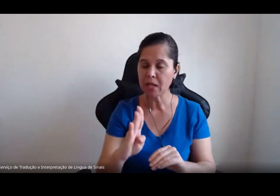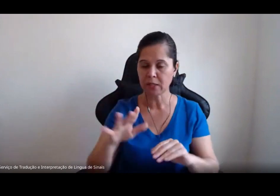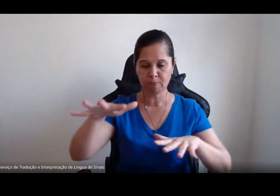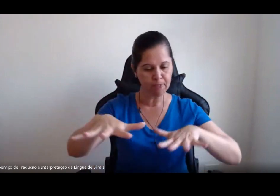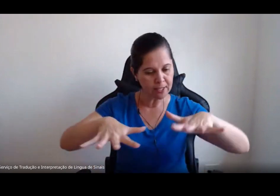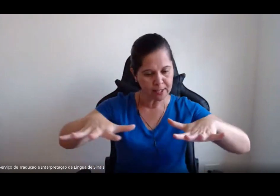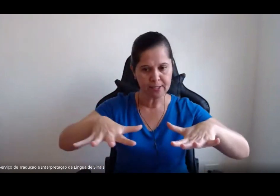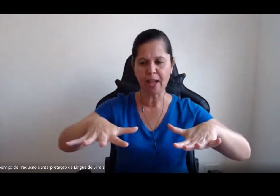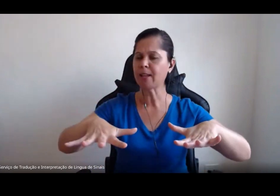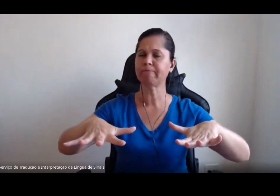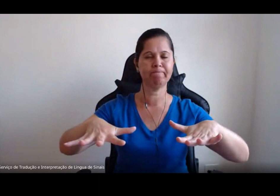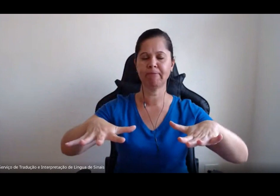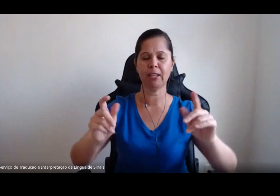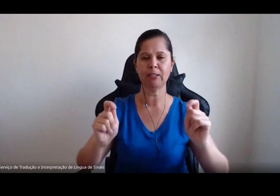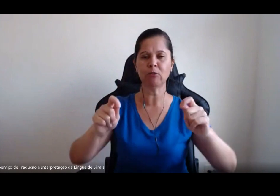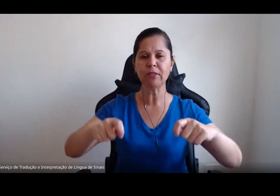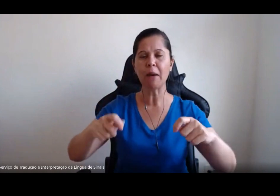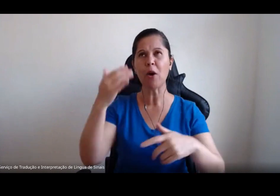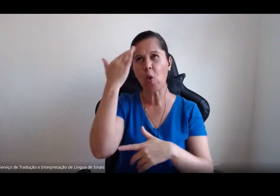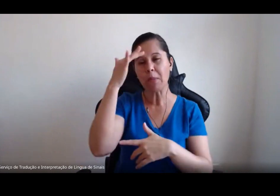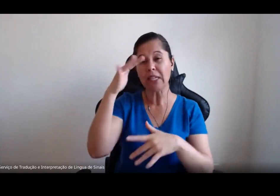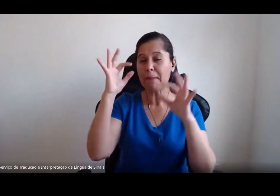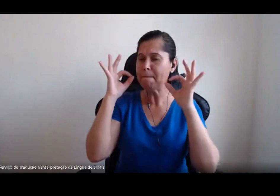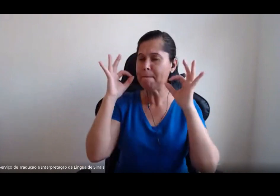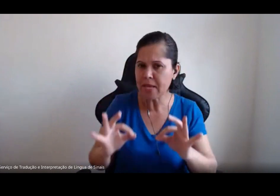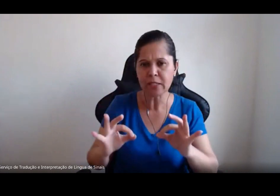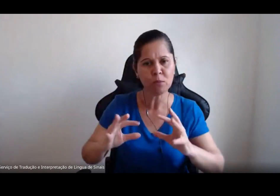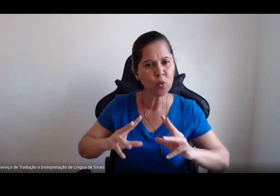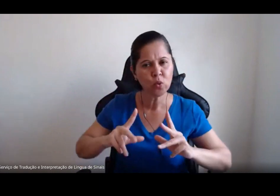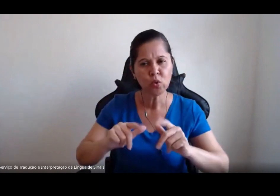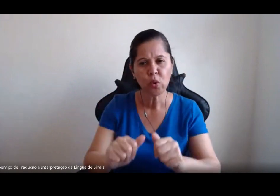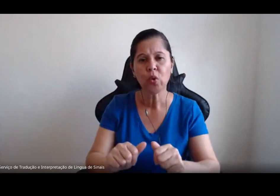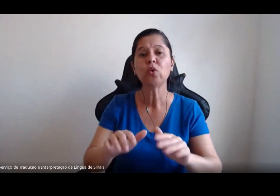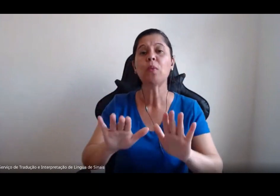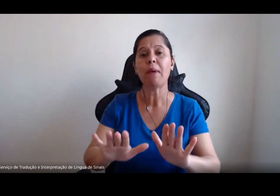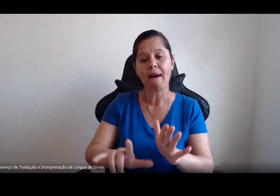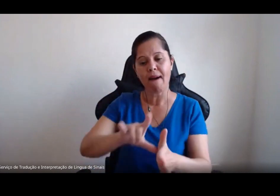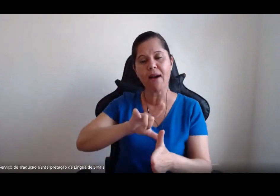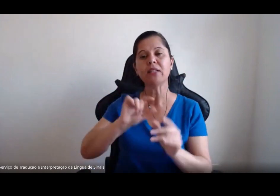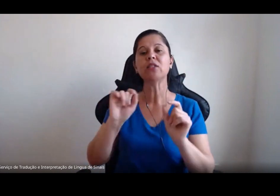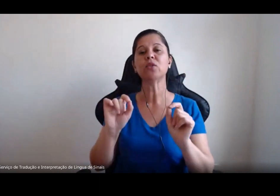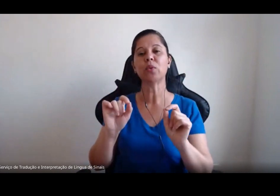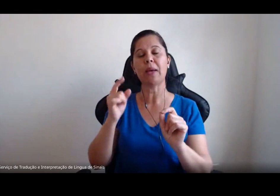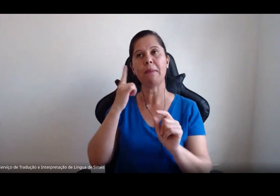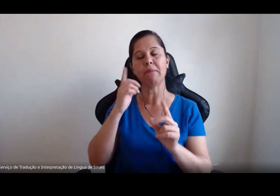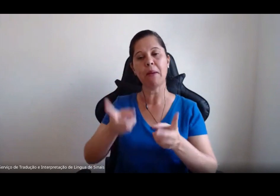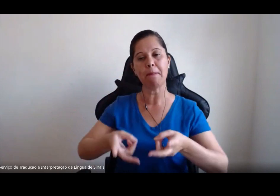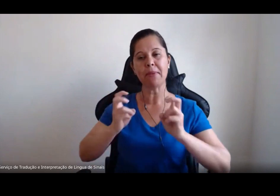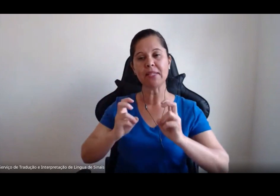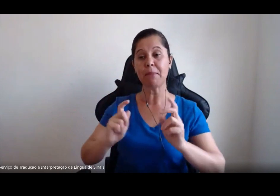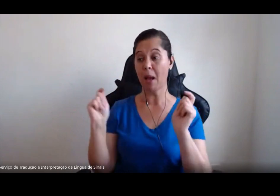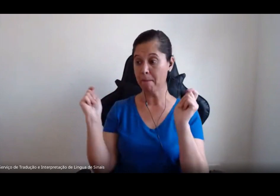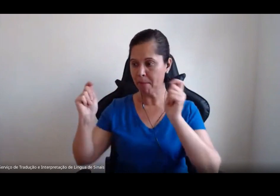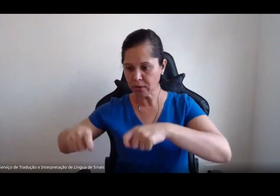país, não nos permitem compreendê-los em sua plenitude sem visualizar com clareza a